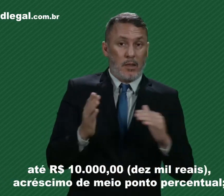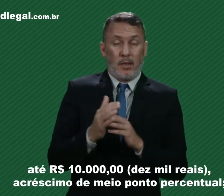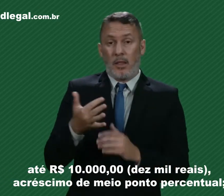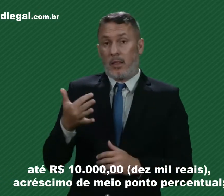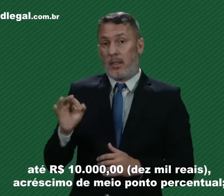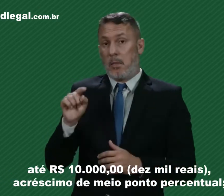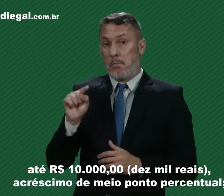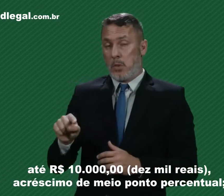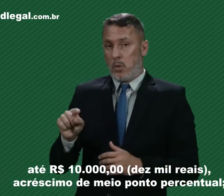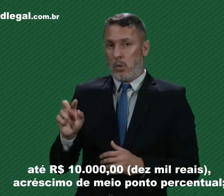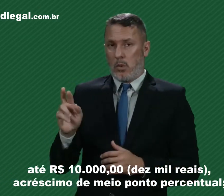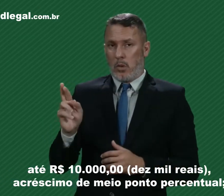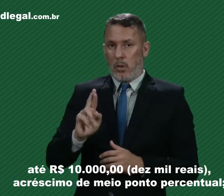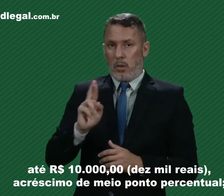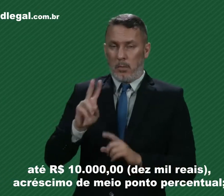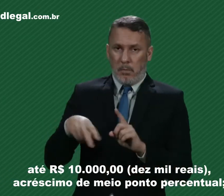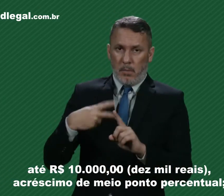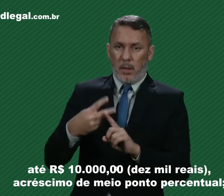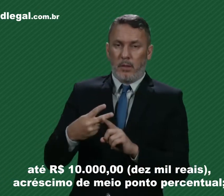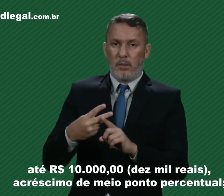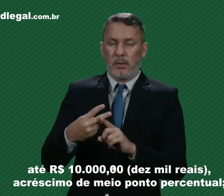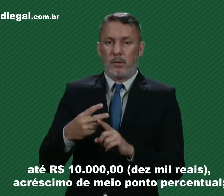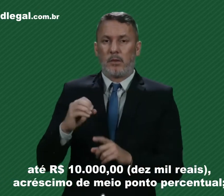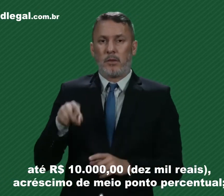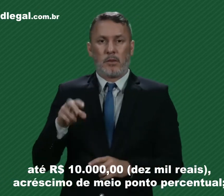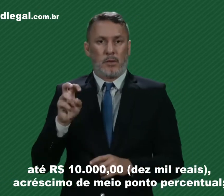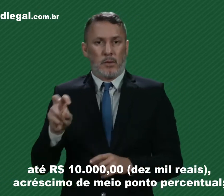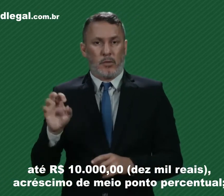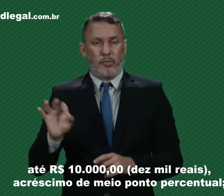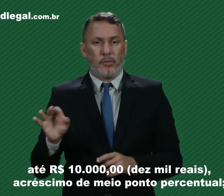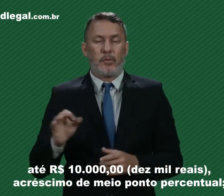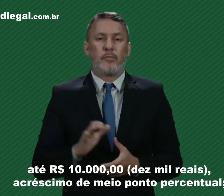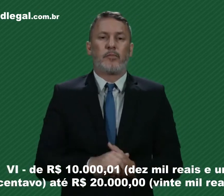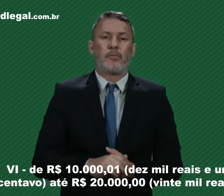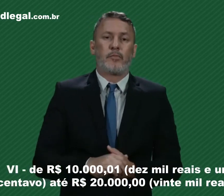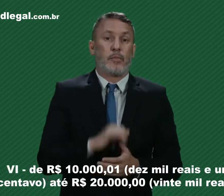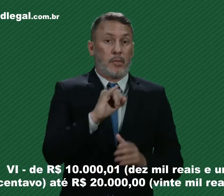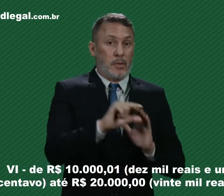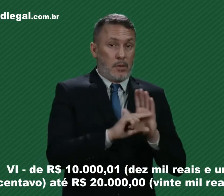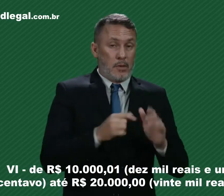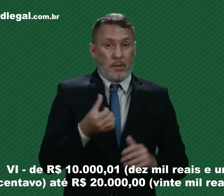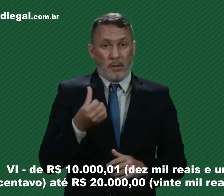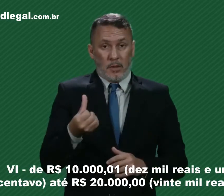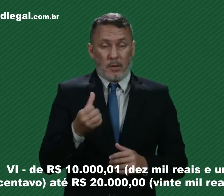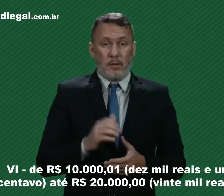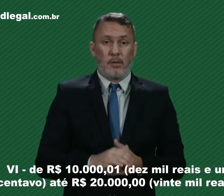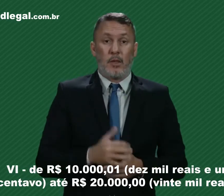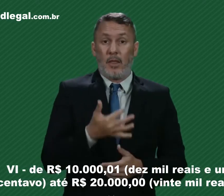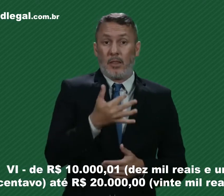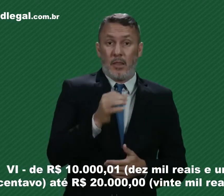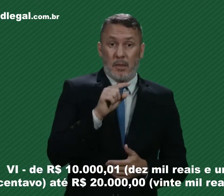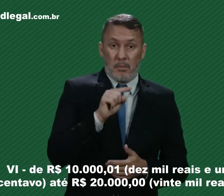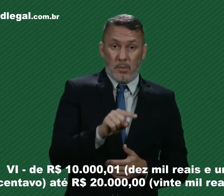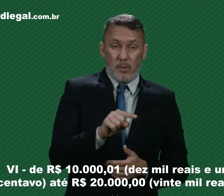5.839,46 até R$ 10.000, acréscimo de 0,5 ponto percentual. Inciso 6. De R$